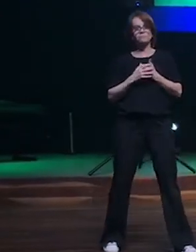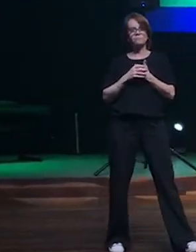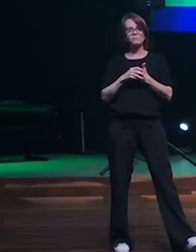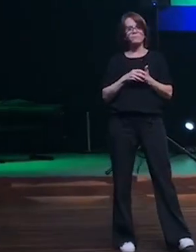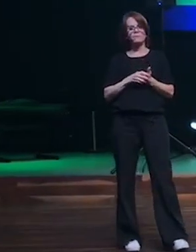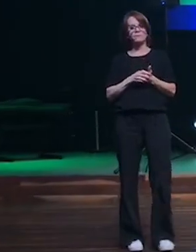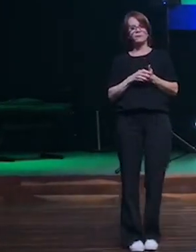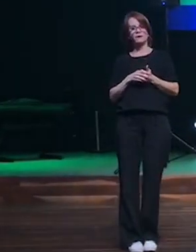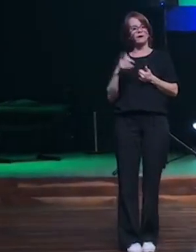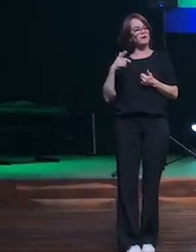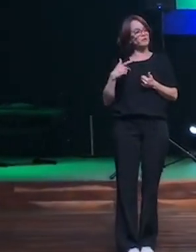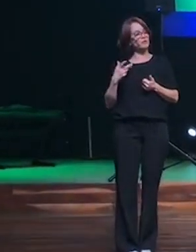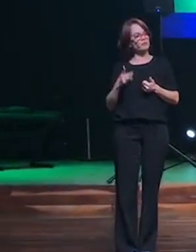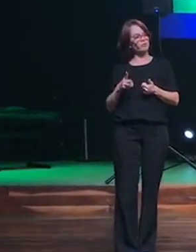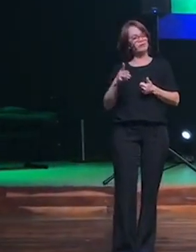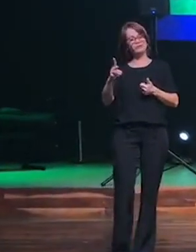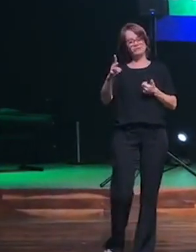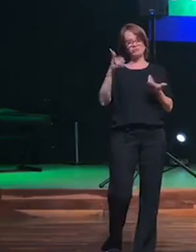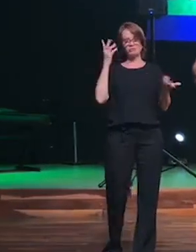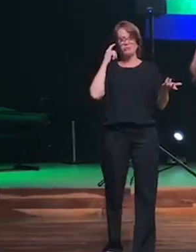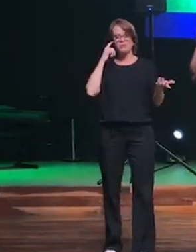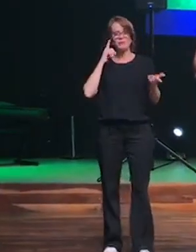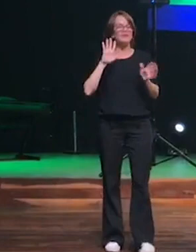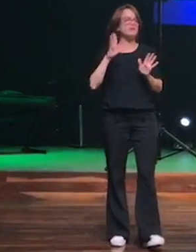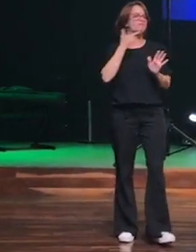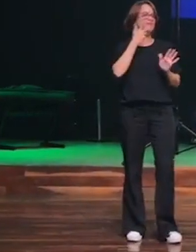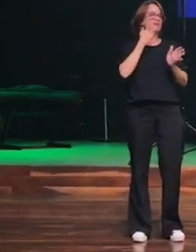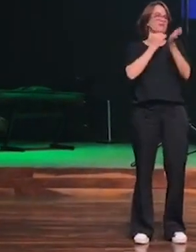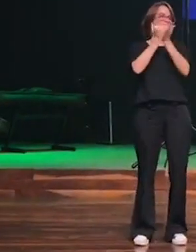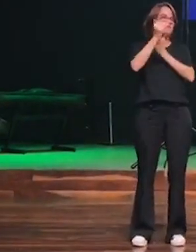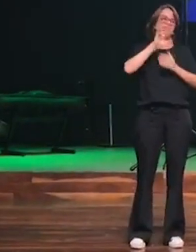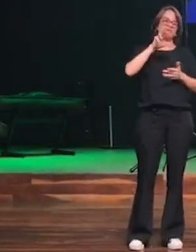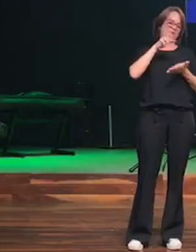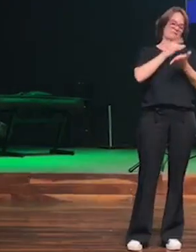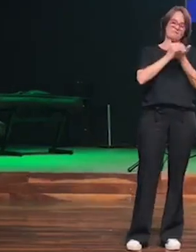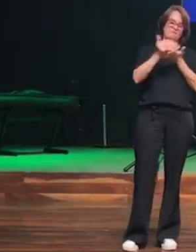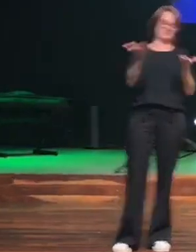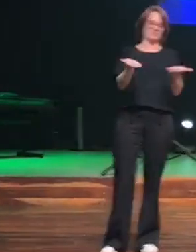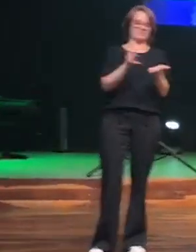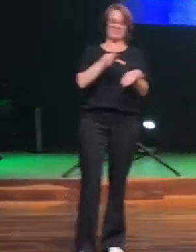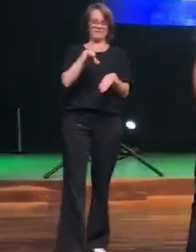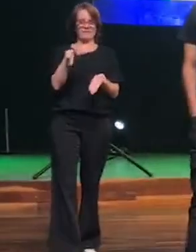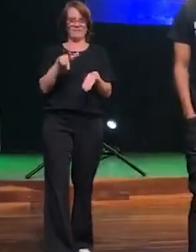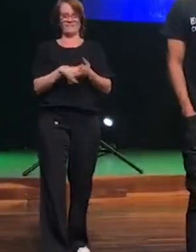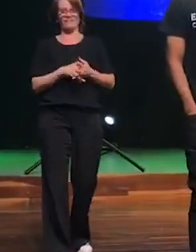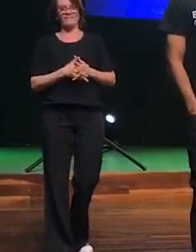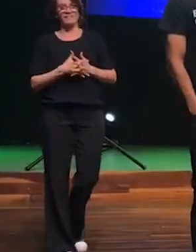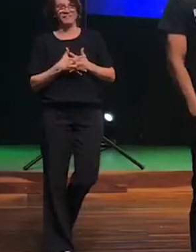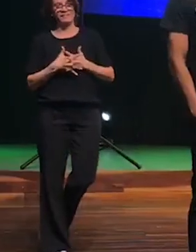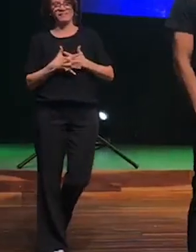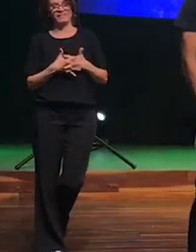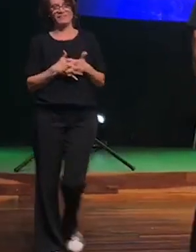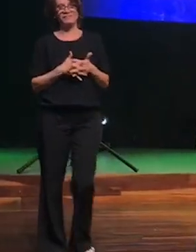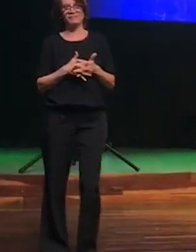continuo, eu ia dizer o começo, mas depois de falar isso tudo, não pode ser o começo agora, não pode.